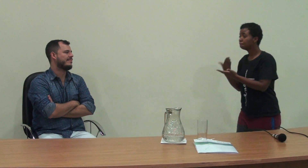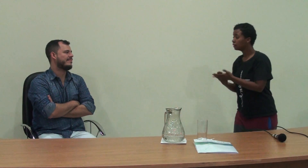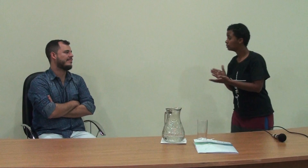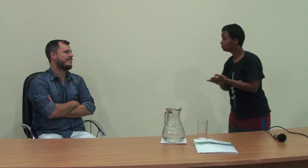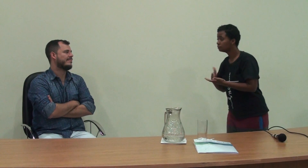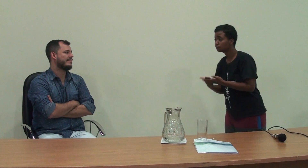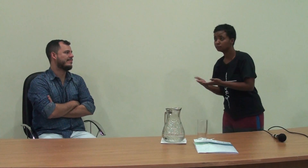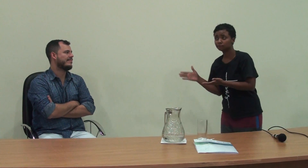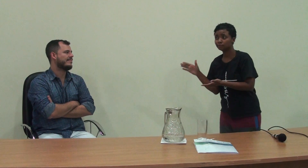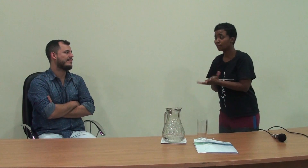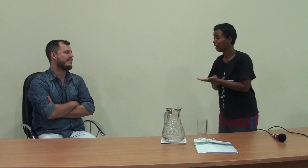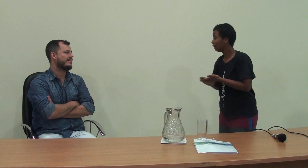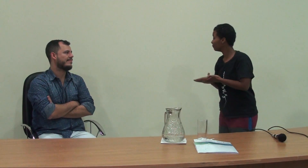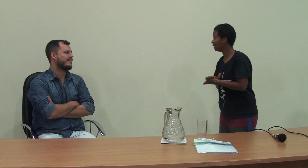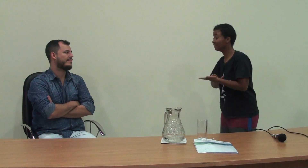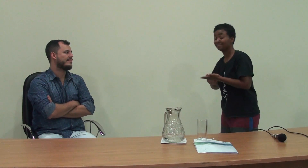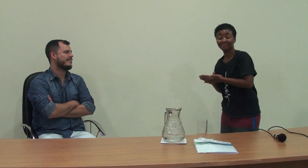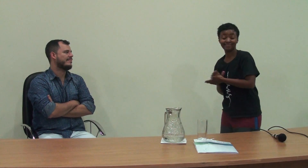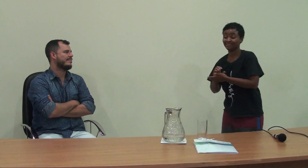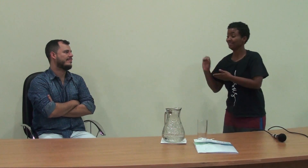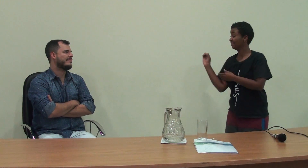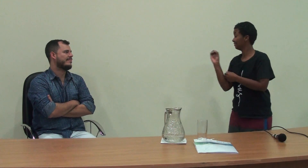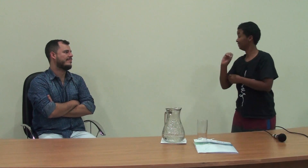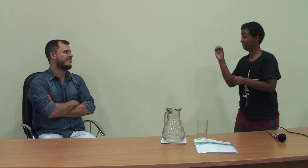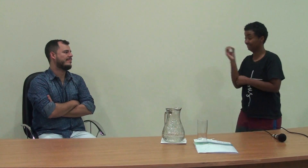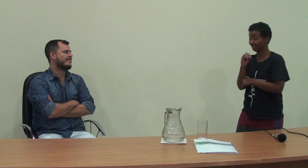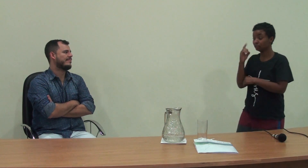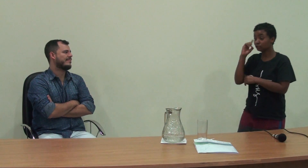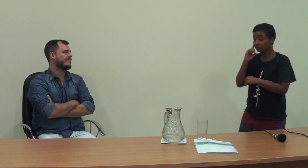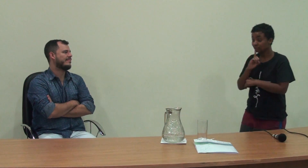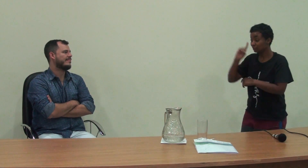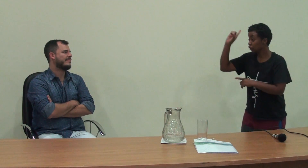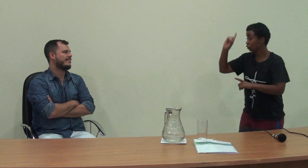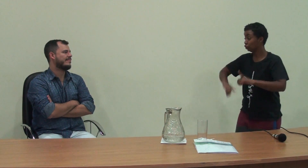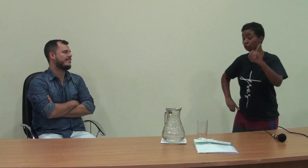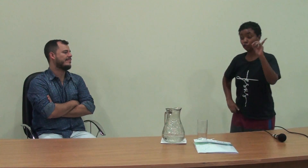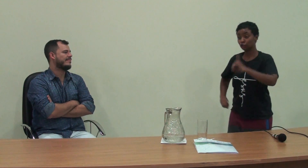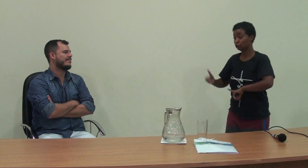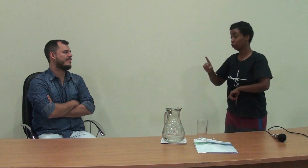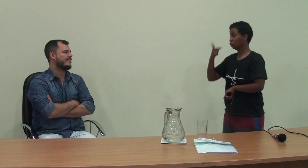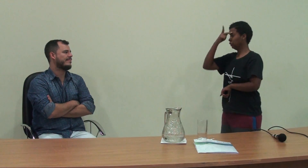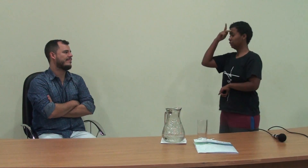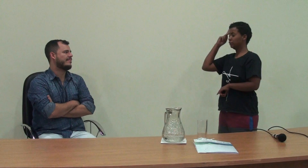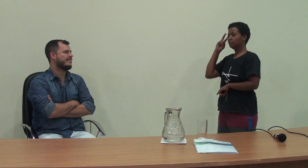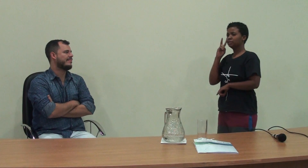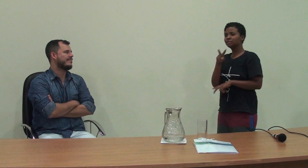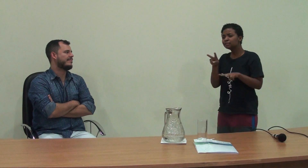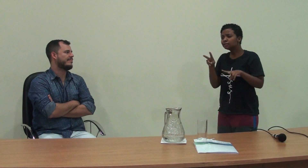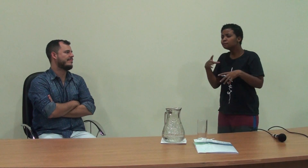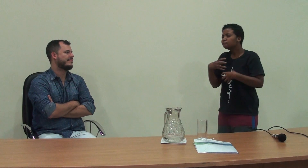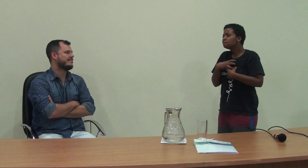que eu era surda. Foi aí que eu comecei a entender. Eu olhava para o intérprete, não entendia nada.